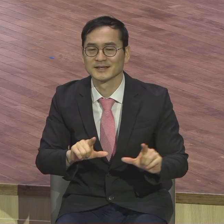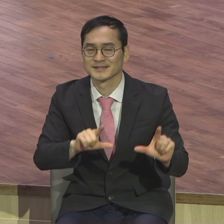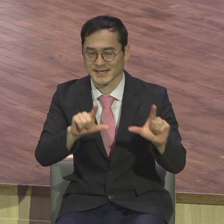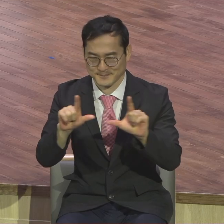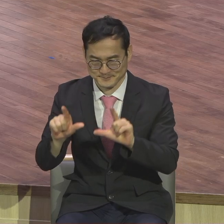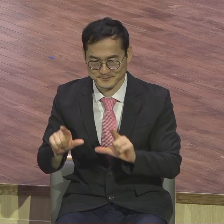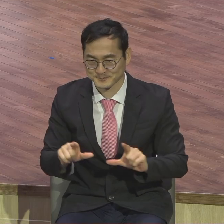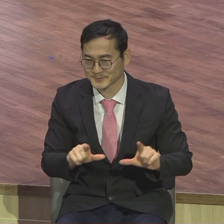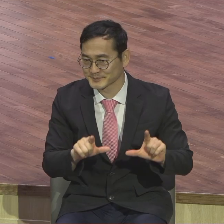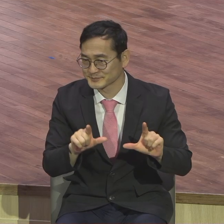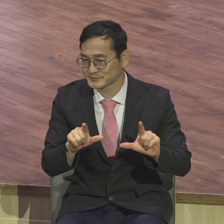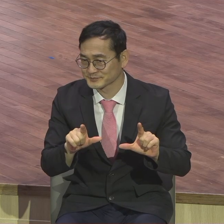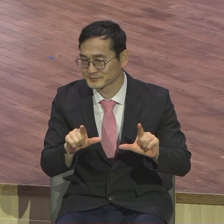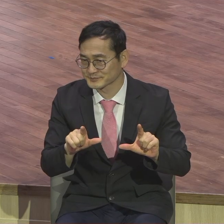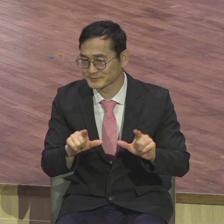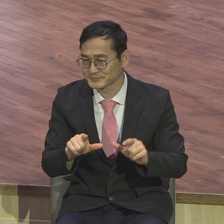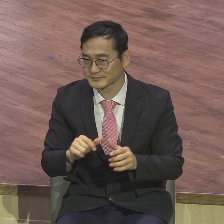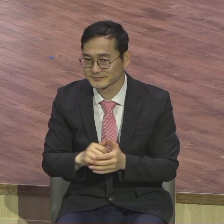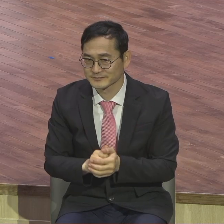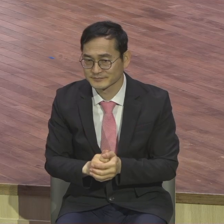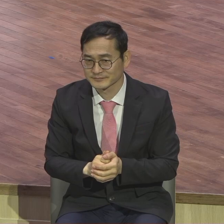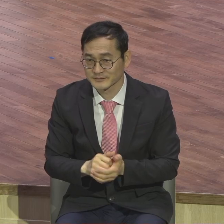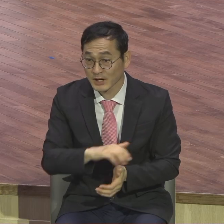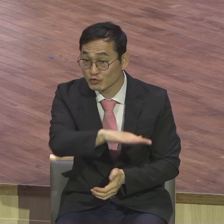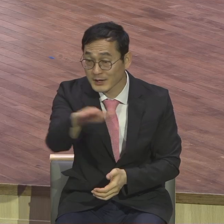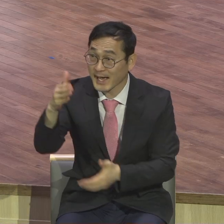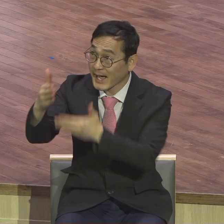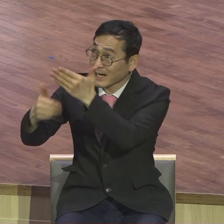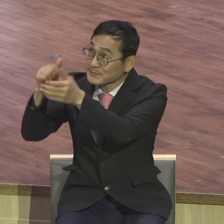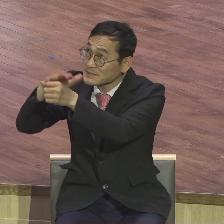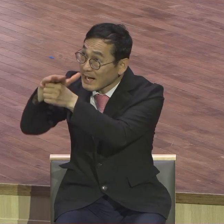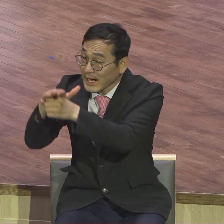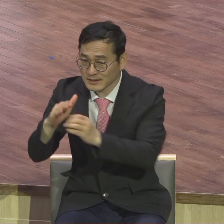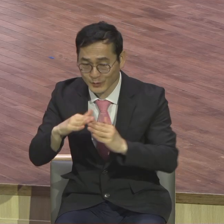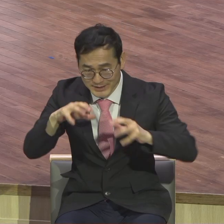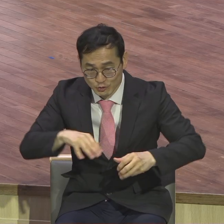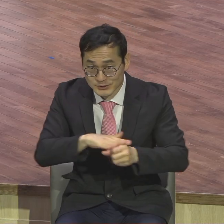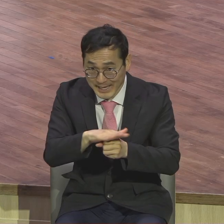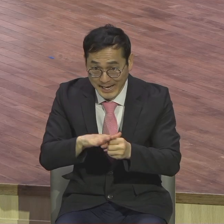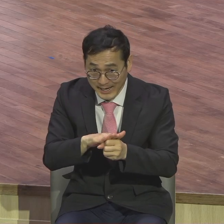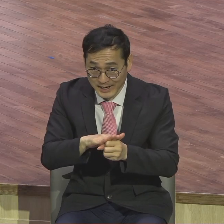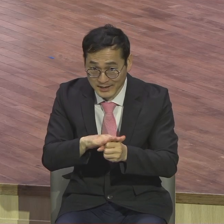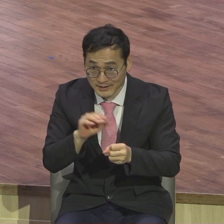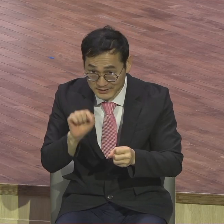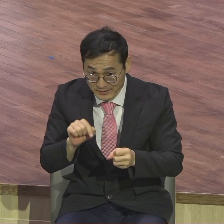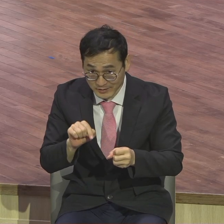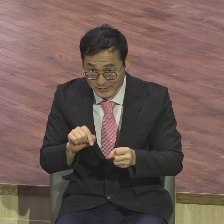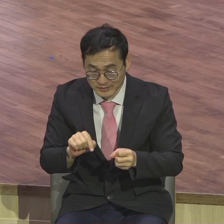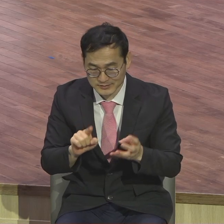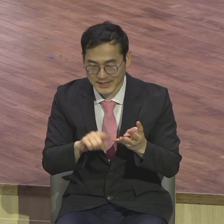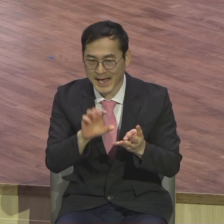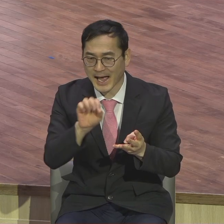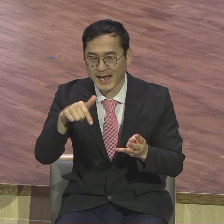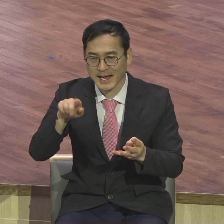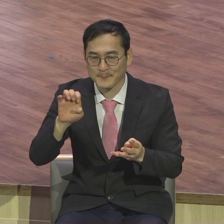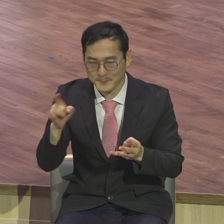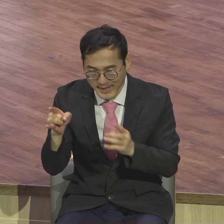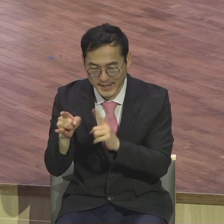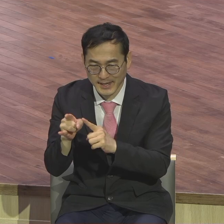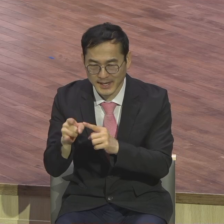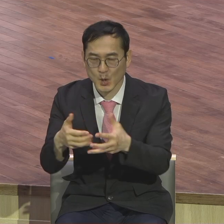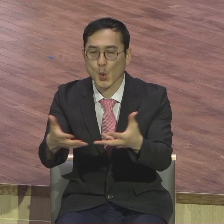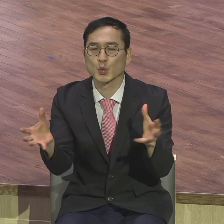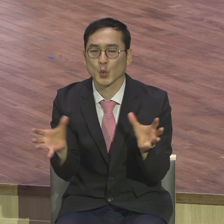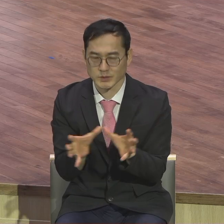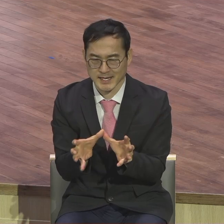하나님 사랑, 이웃사랑 영계 모든 성도들은 오늘 말씀 통해서 아가페 공동체를 이루는 서로 살리고